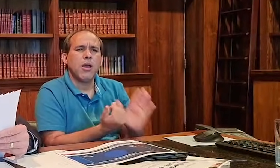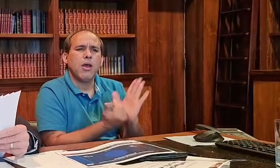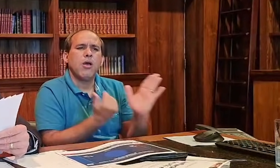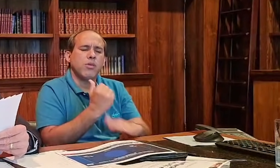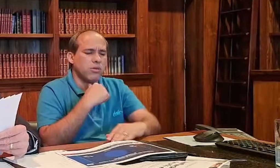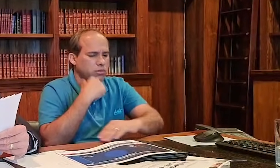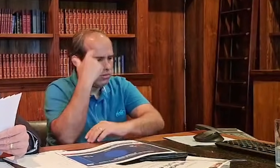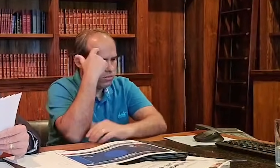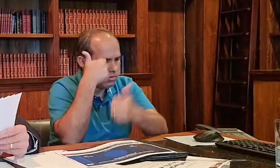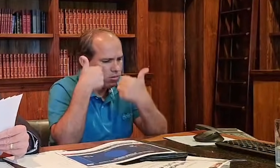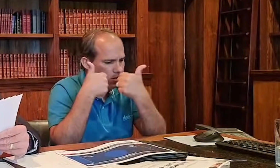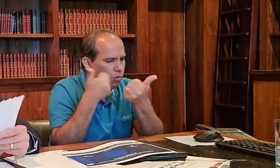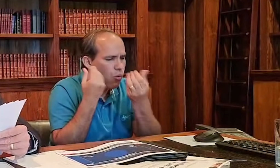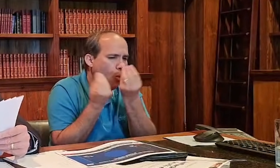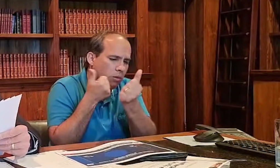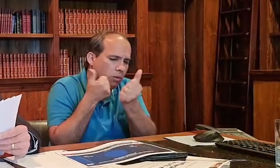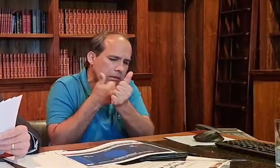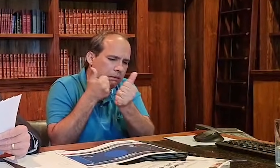para o ministro da Saúde, né,